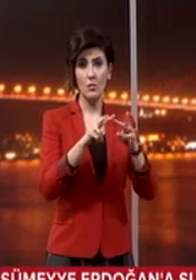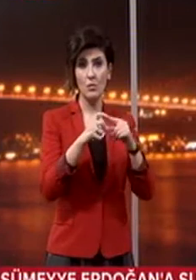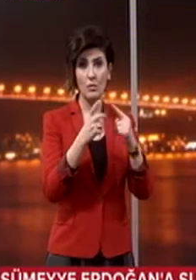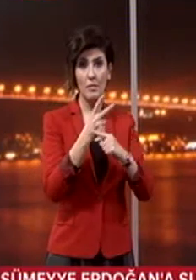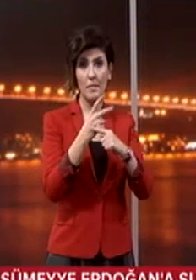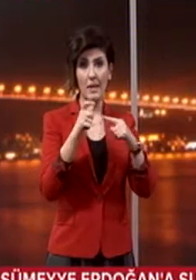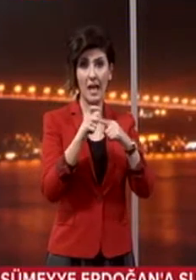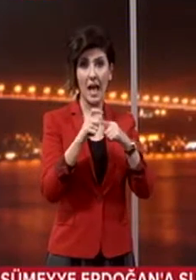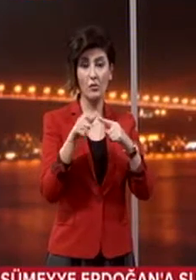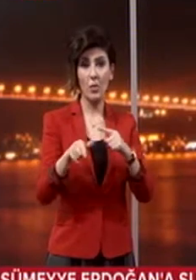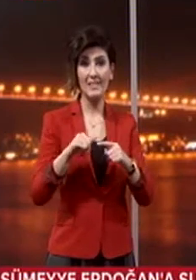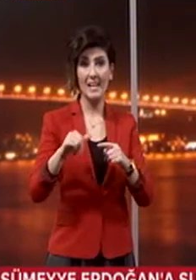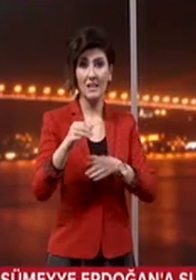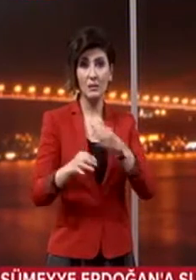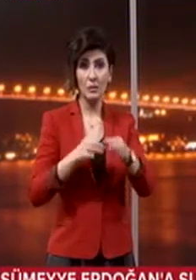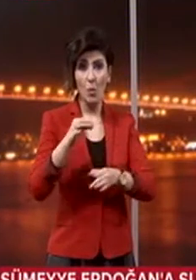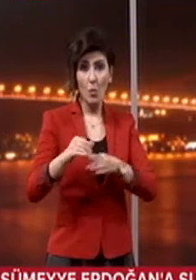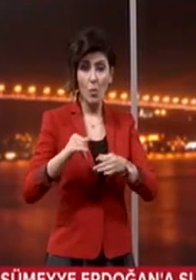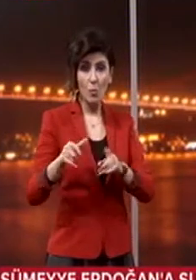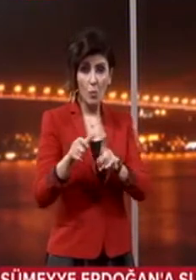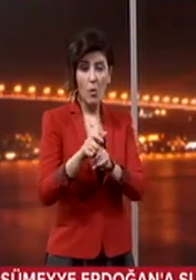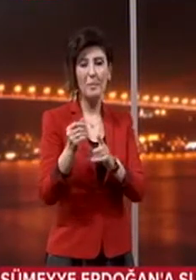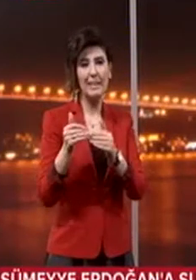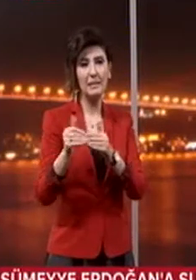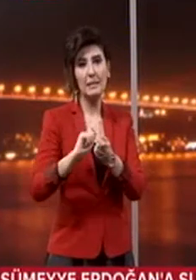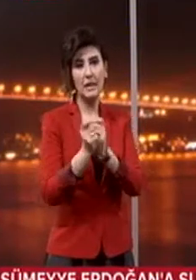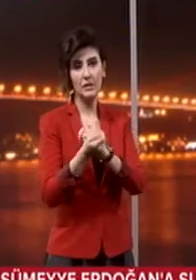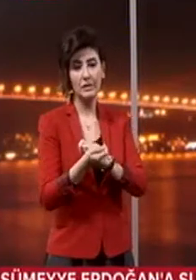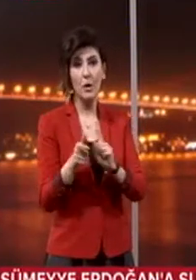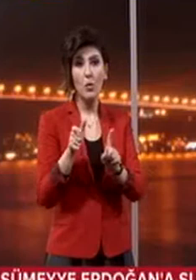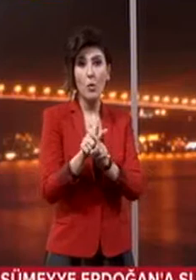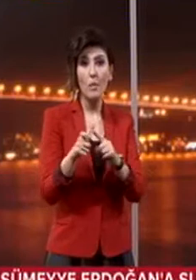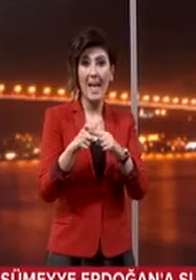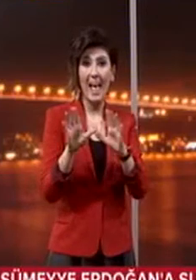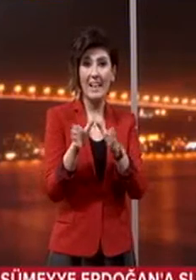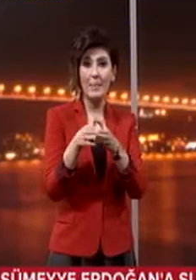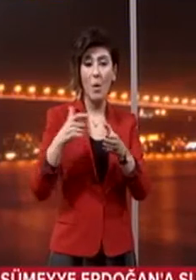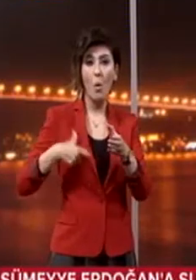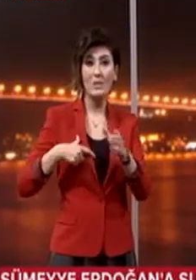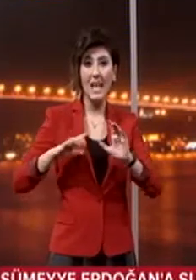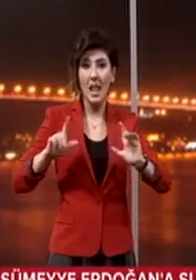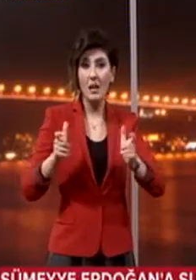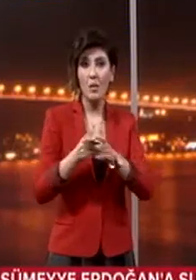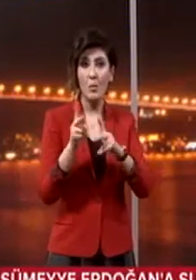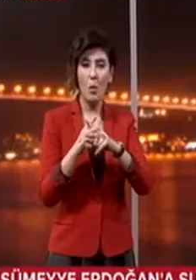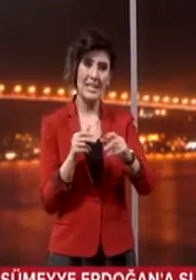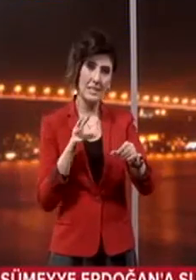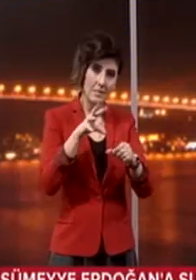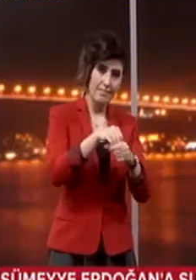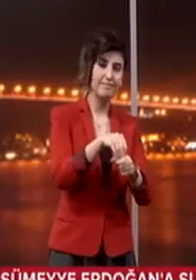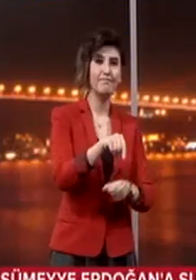Sümeyye Erdoğan'ın yakın korumalarından bir kısmı değiştirildi. Koruma ekibine özel harekatçı polisler de dahil edildi.